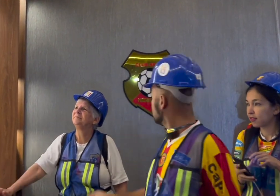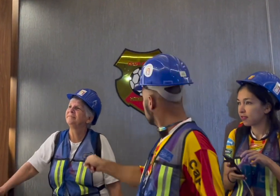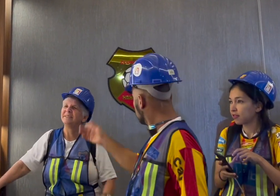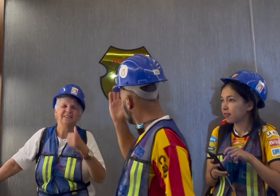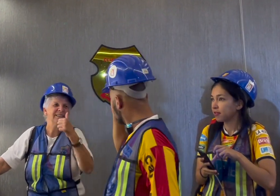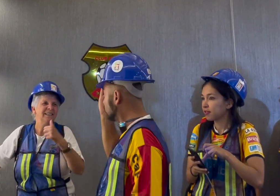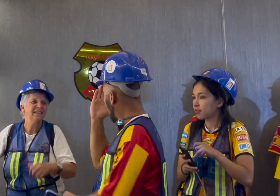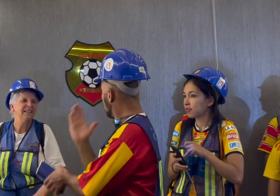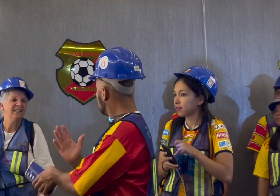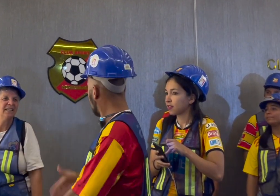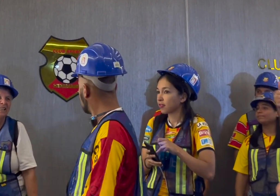Thank you.